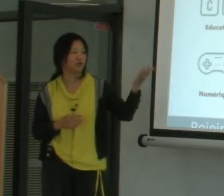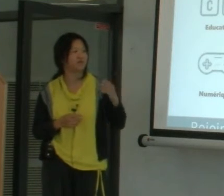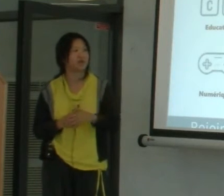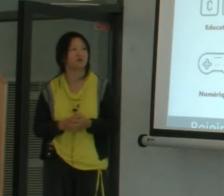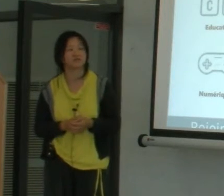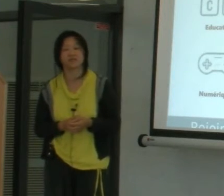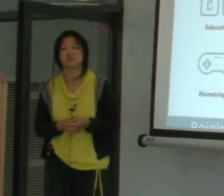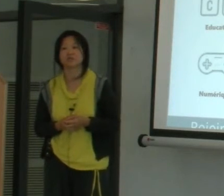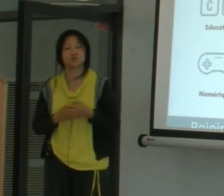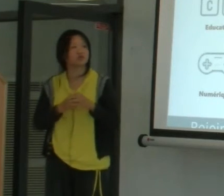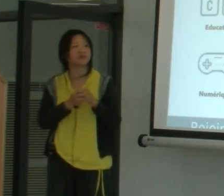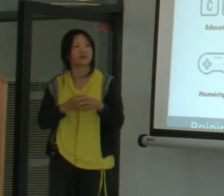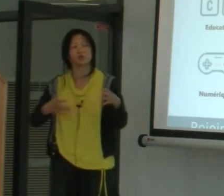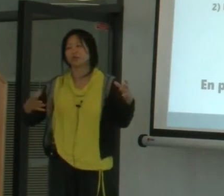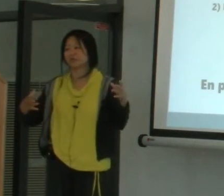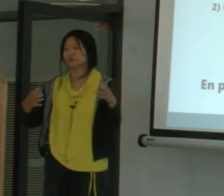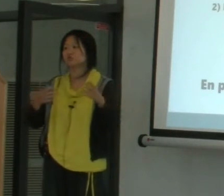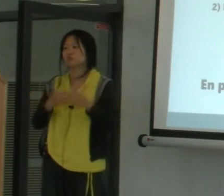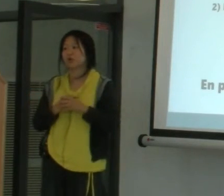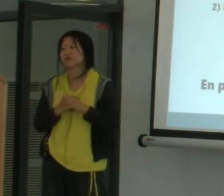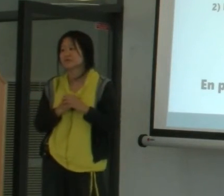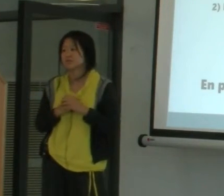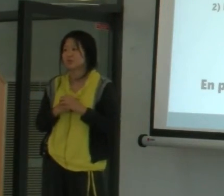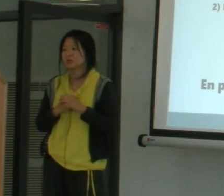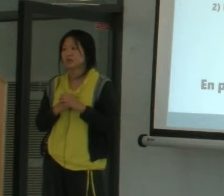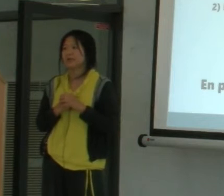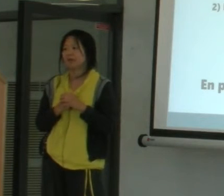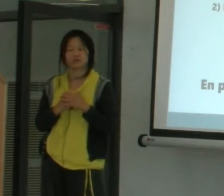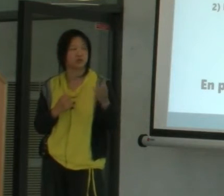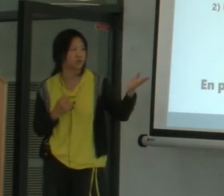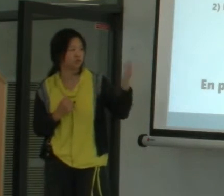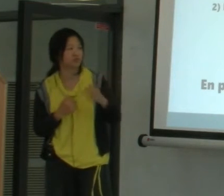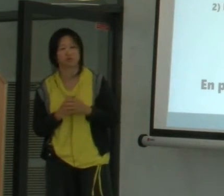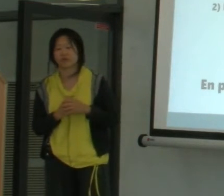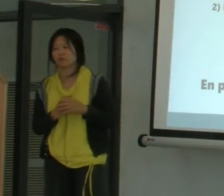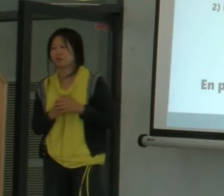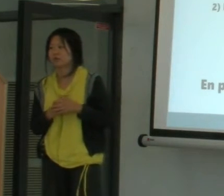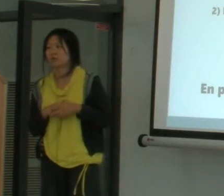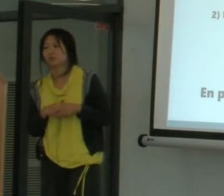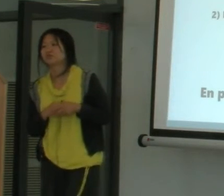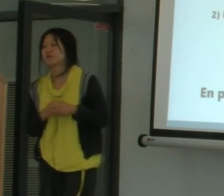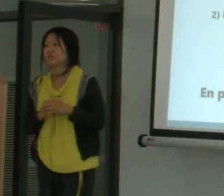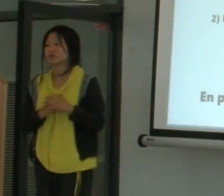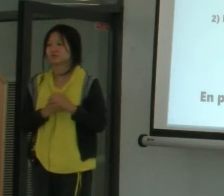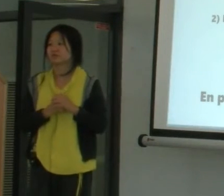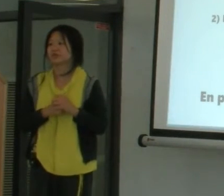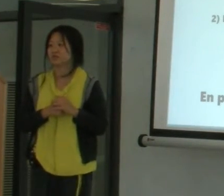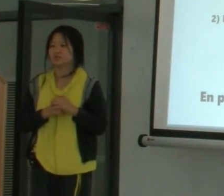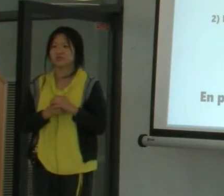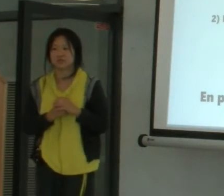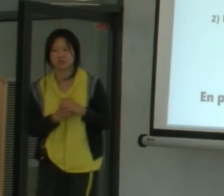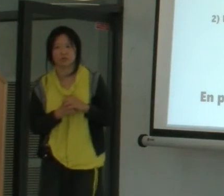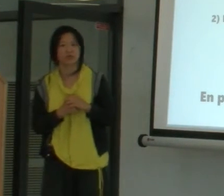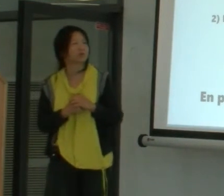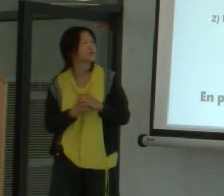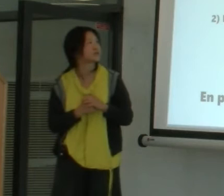Alors que là, voilà, c'est vrai que plus on va développer en fait de supports accessibles et gratuits, et plus on va en pousser les personnes en fait à